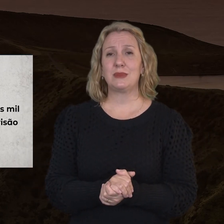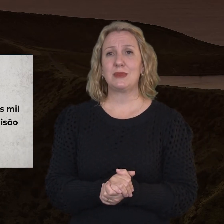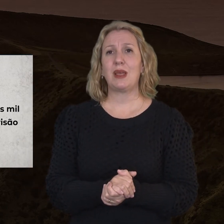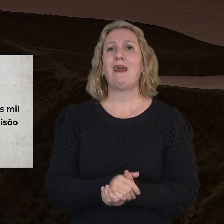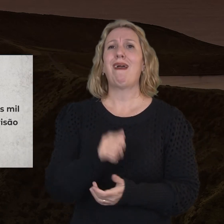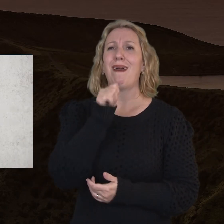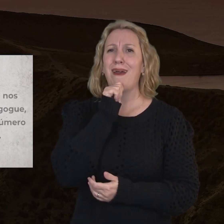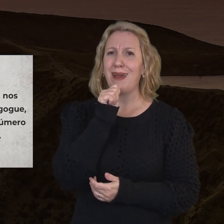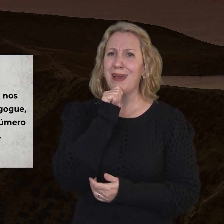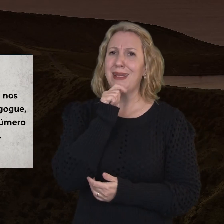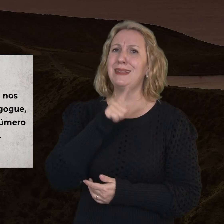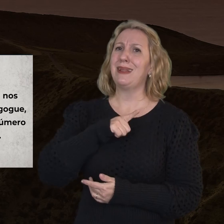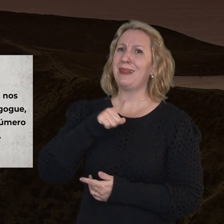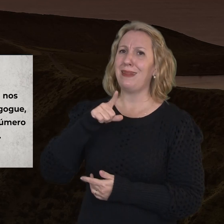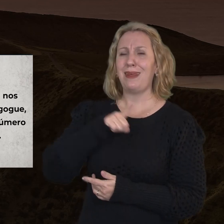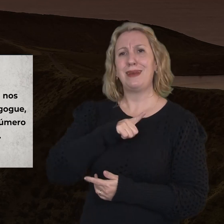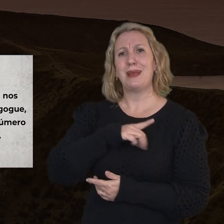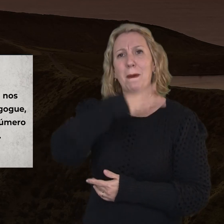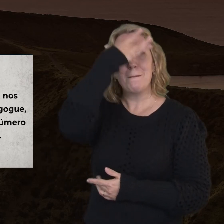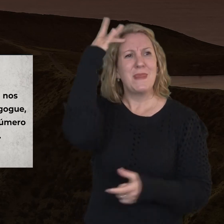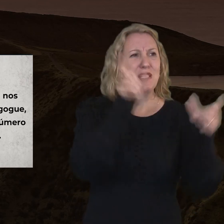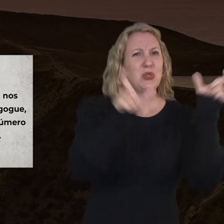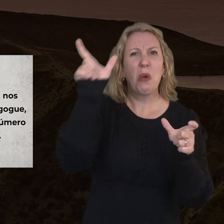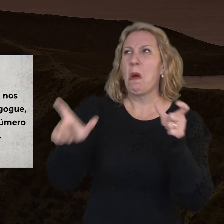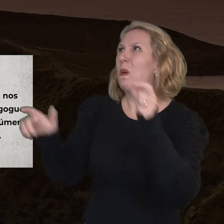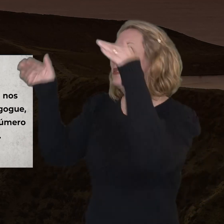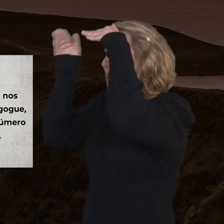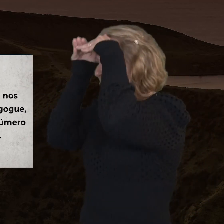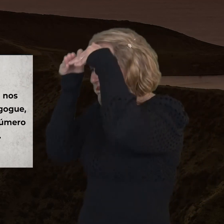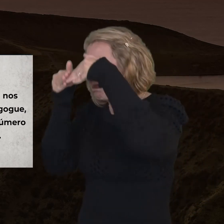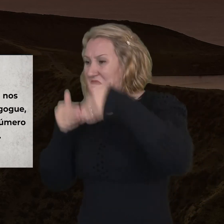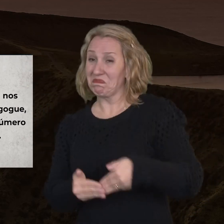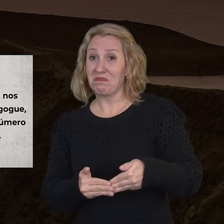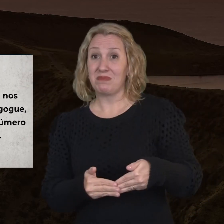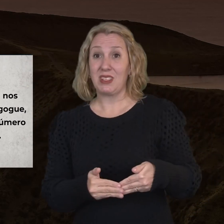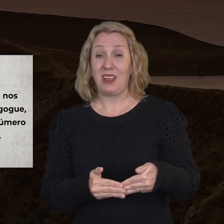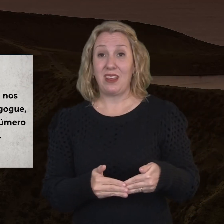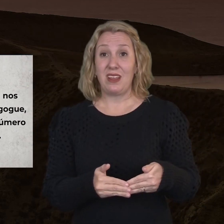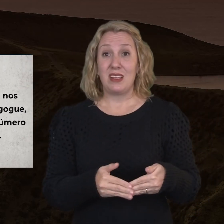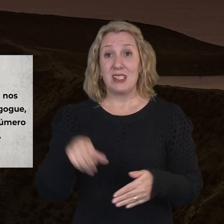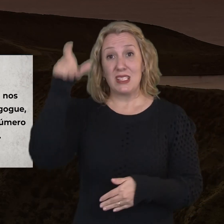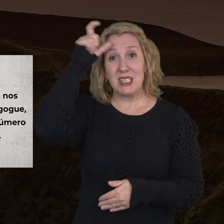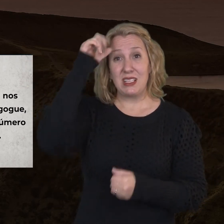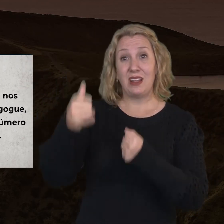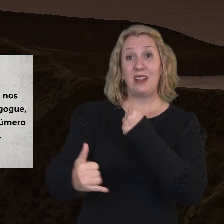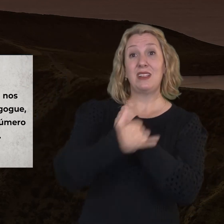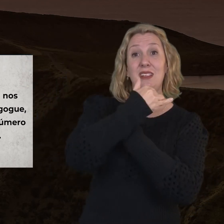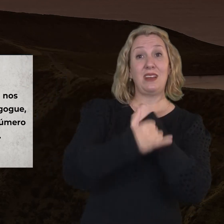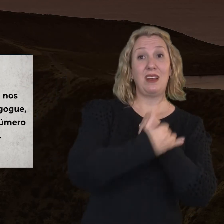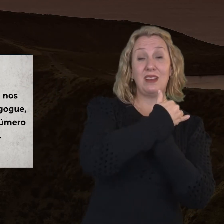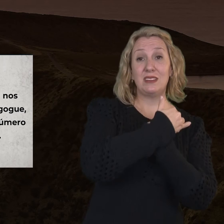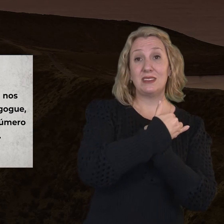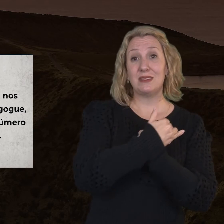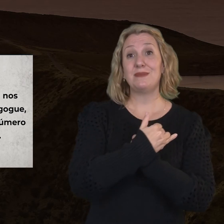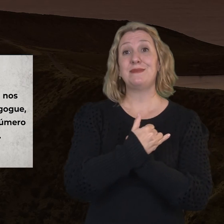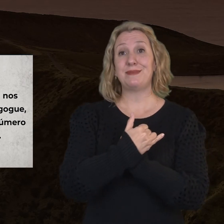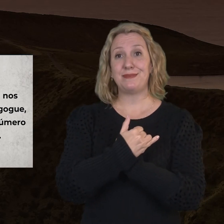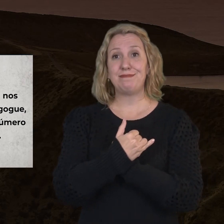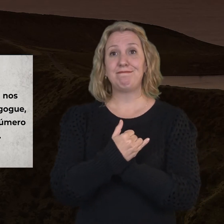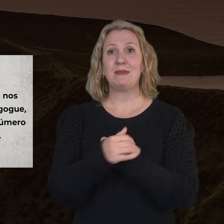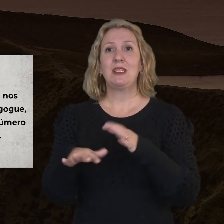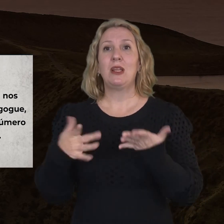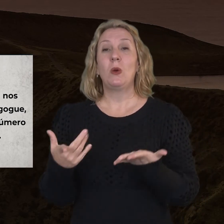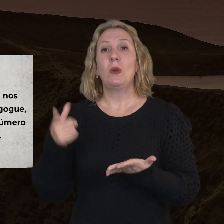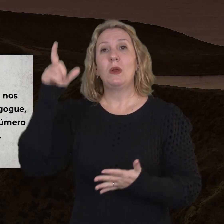deus ainda tem gente que é suscetível a é o engano de satanás então deus quer purificar o mundo